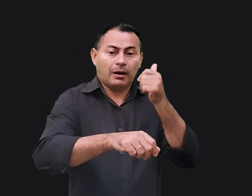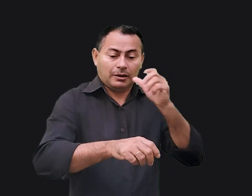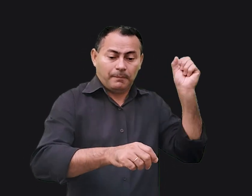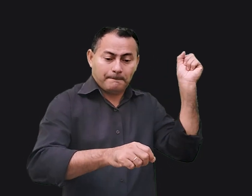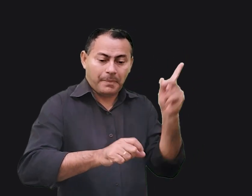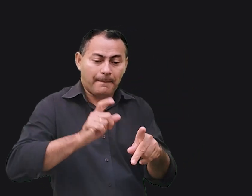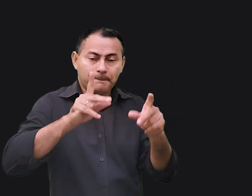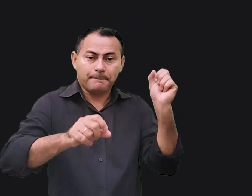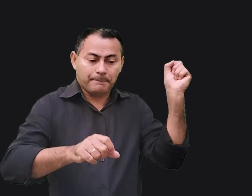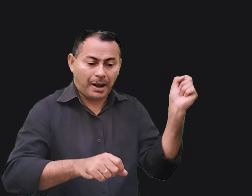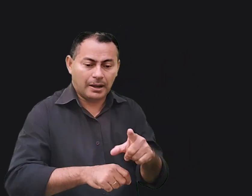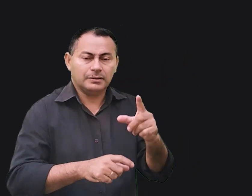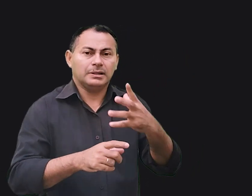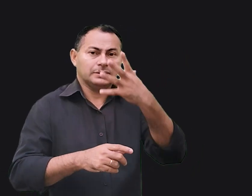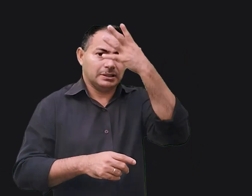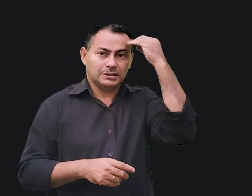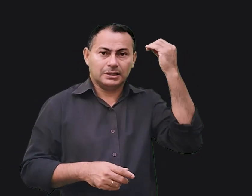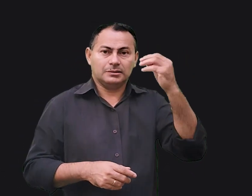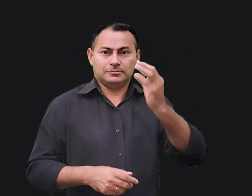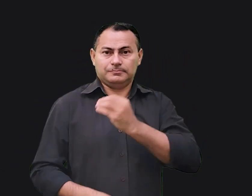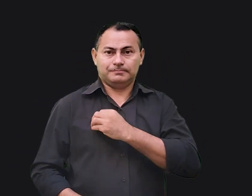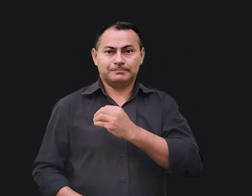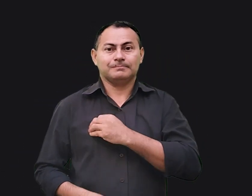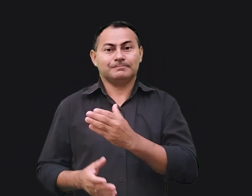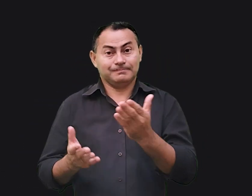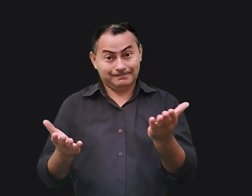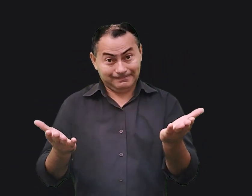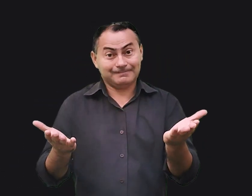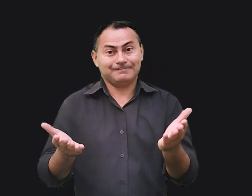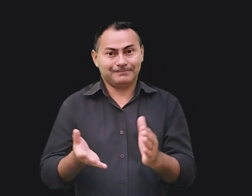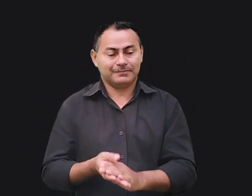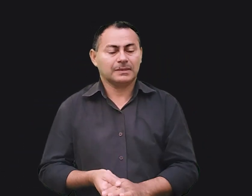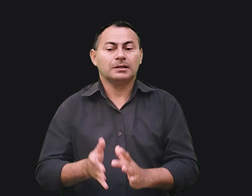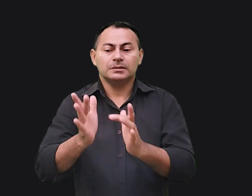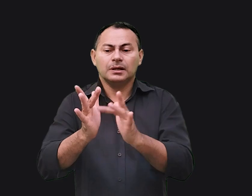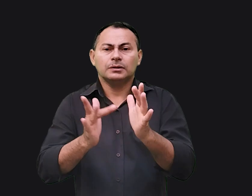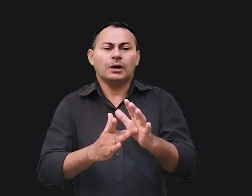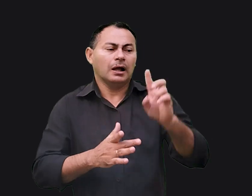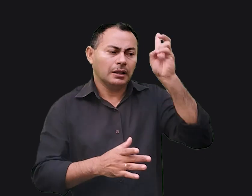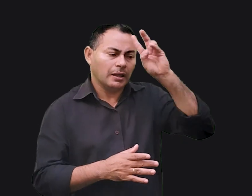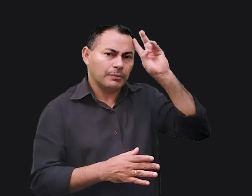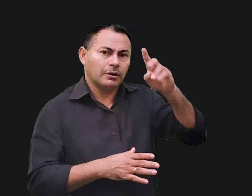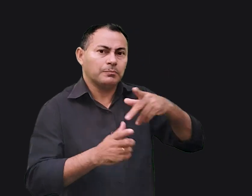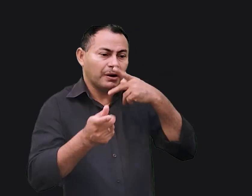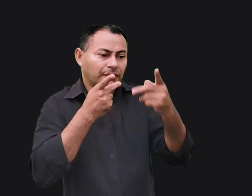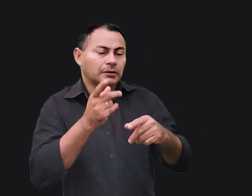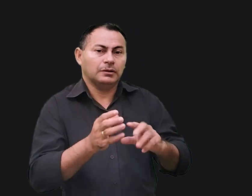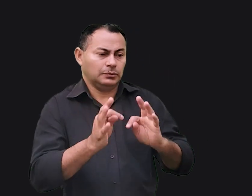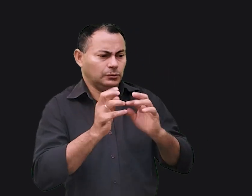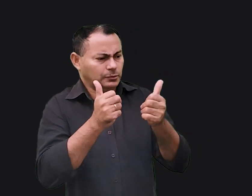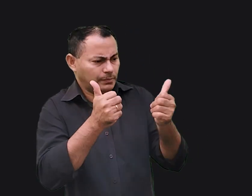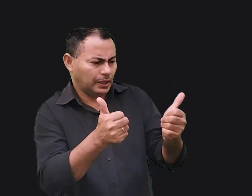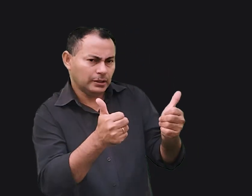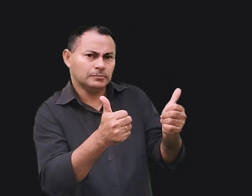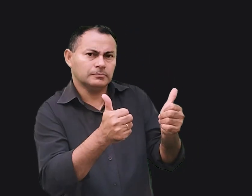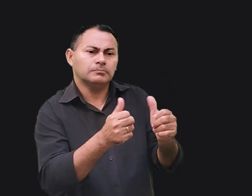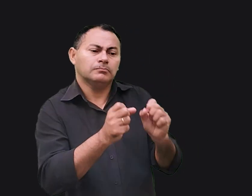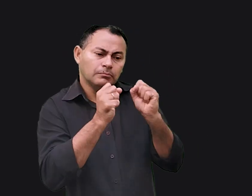mulher, né? Eles tinham se esquecido que eram pecadores. E Jesus os lembrou quando disse: tudo bem,